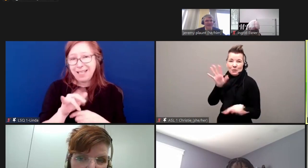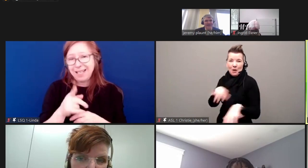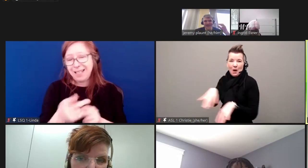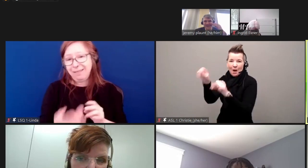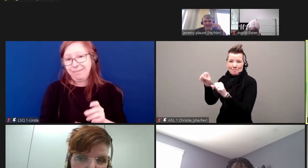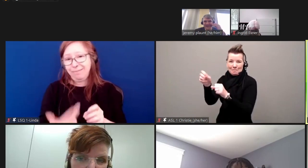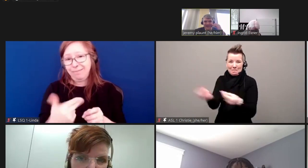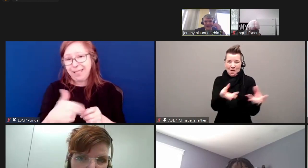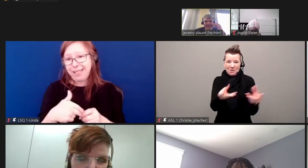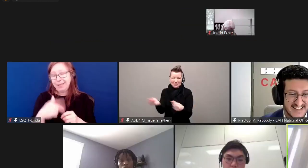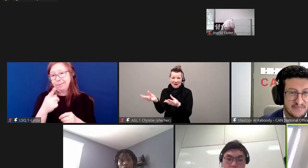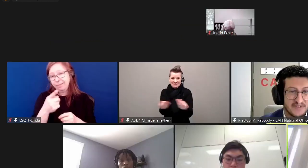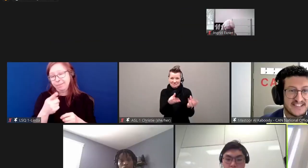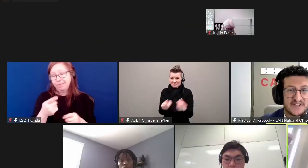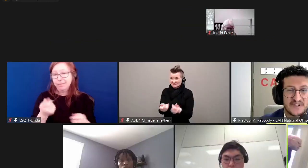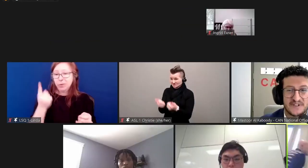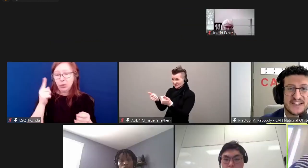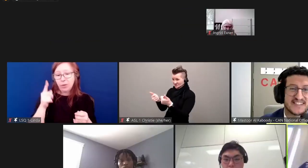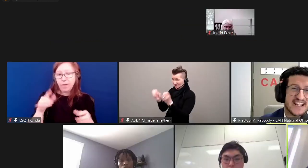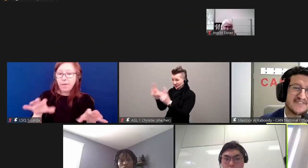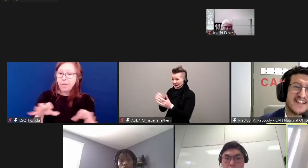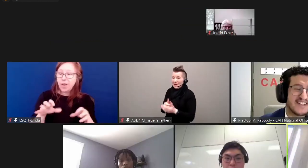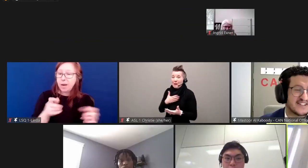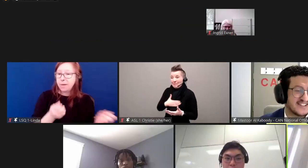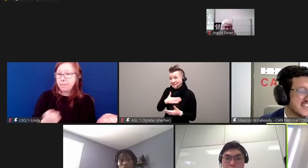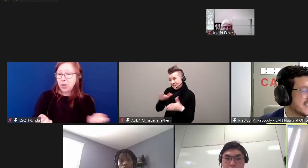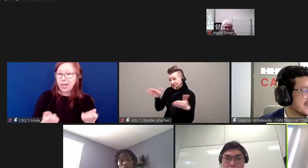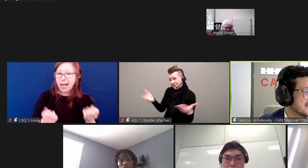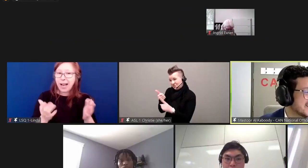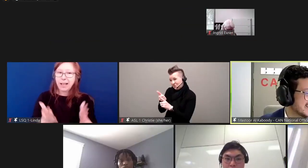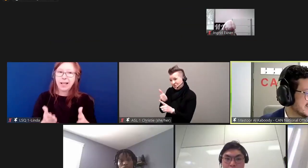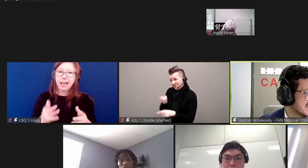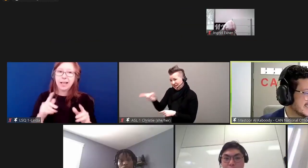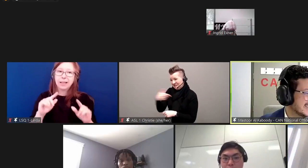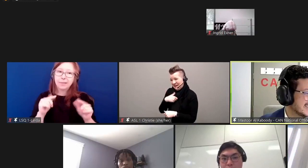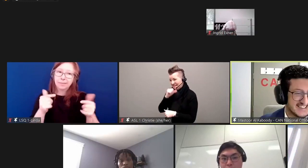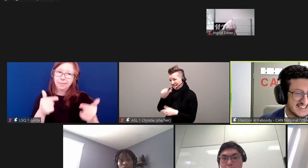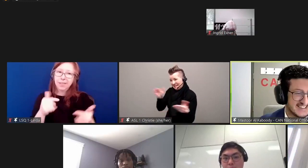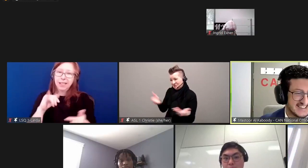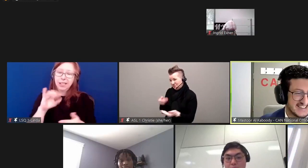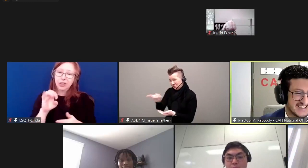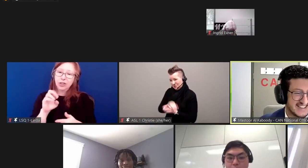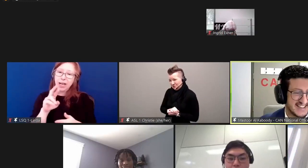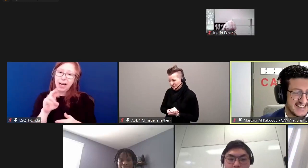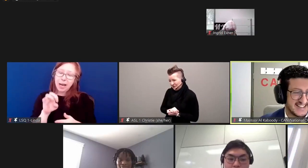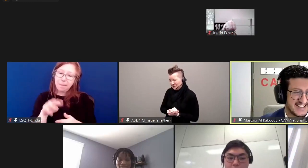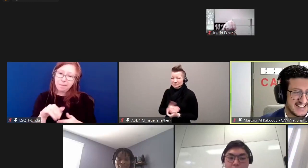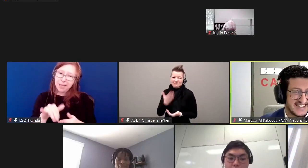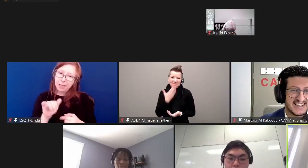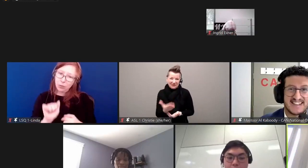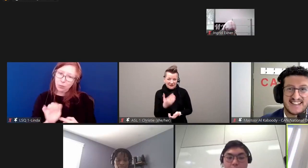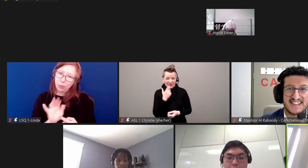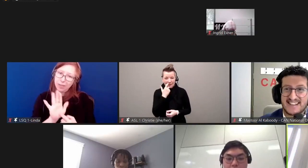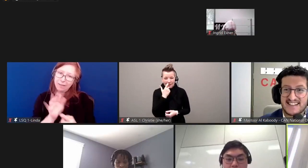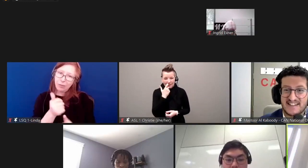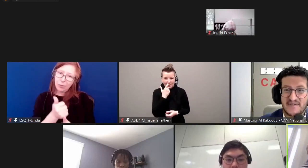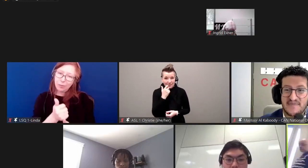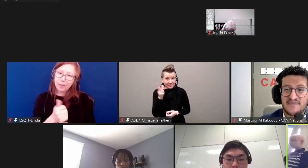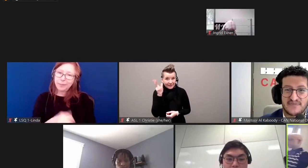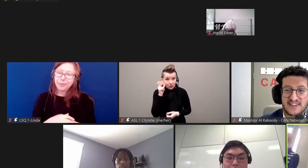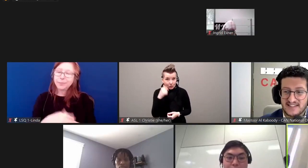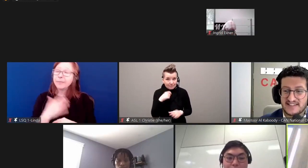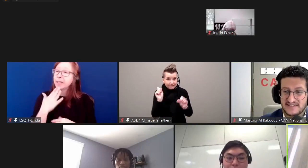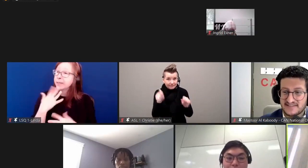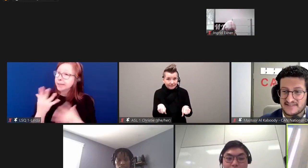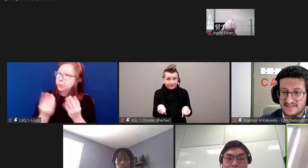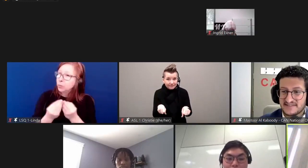pour agir comme modérateur. Jeremy, allez-y, mais présentez-vous avant de le faire. Merci, merci beaucoup.